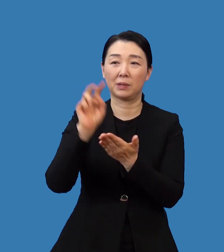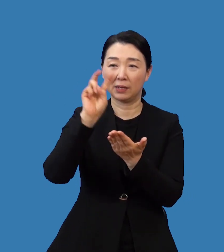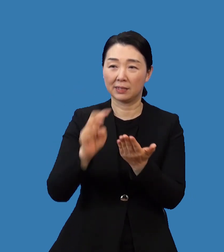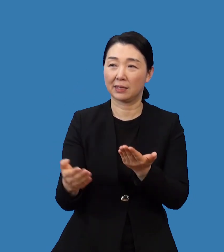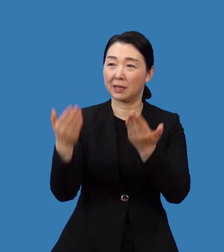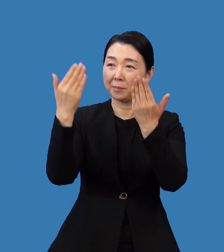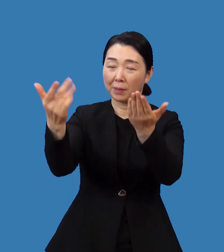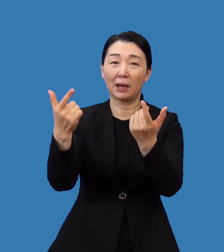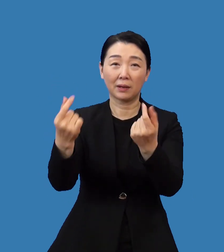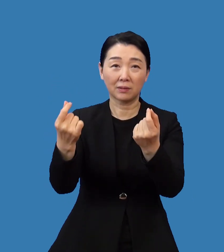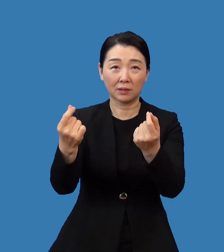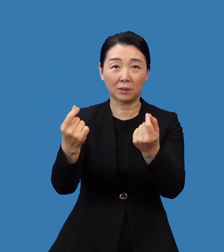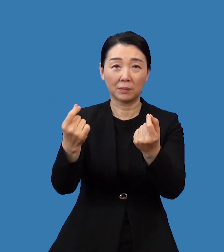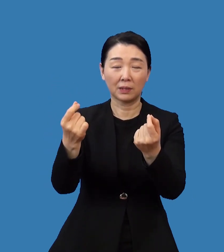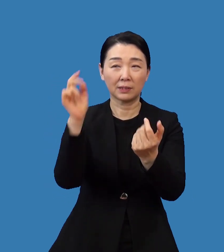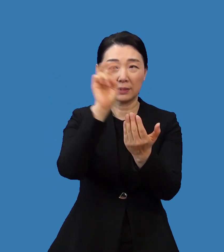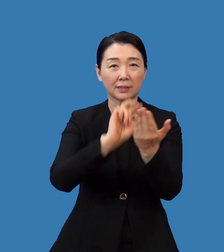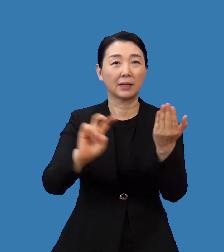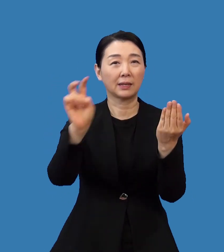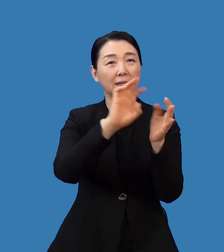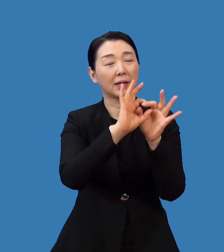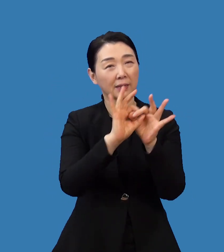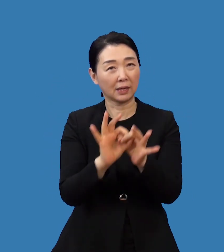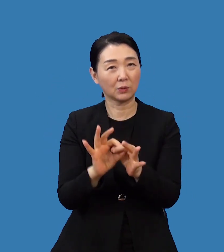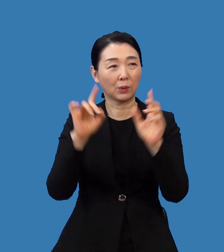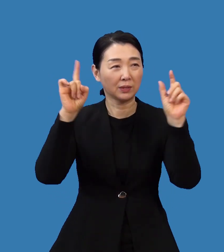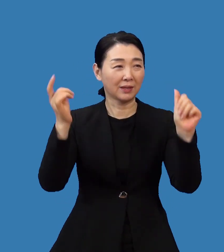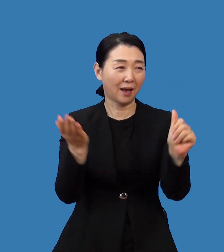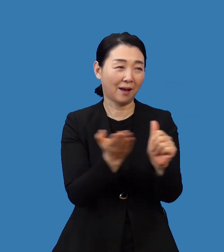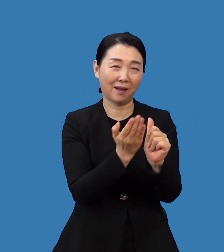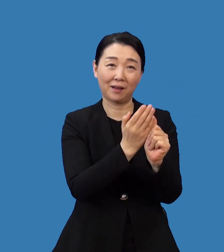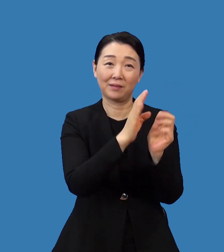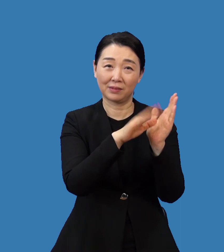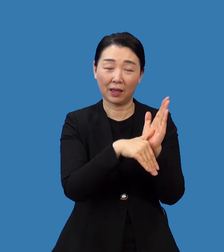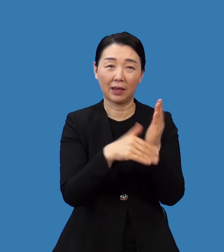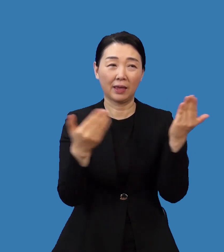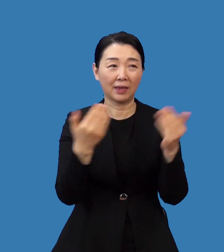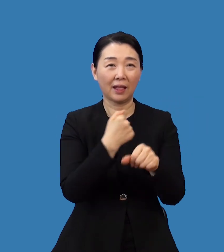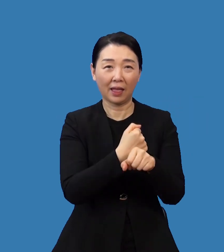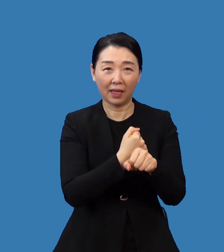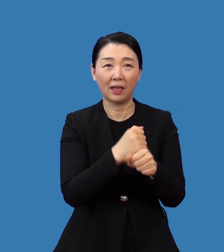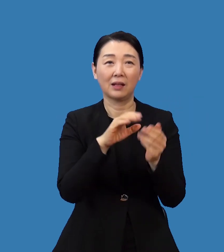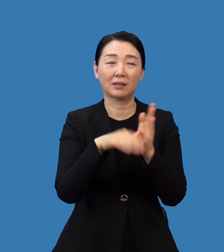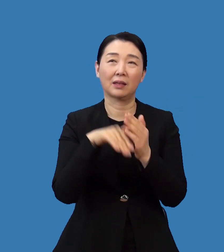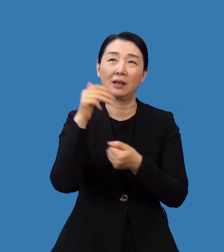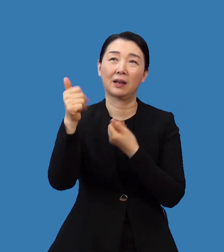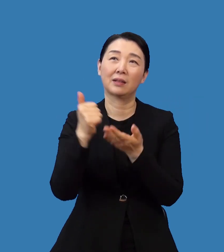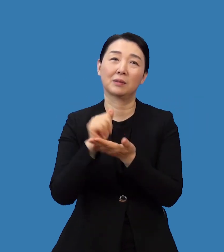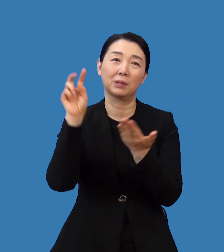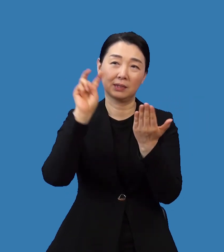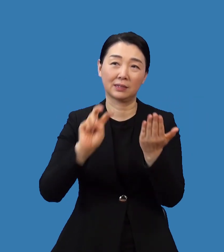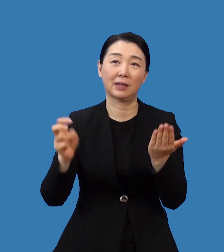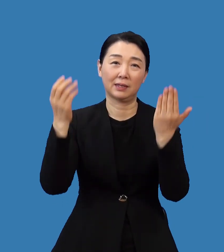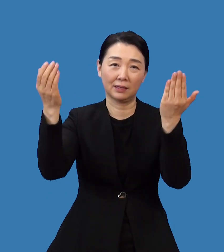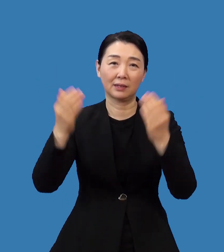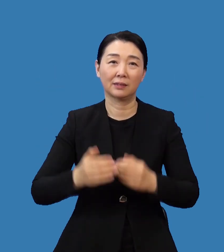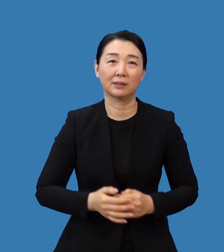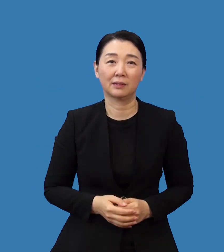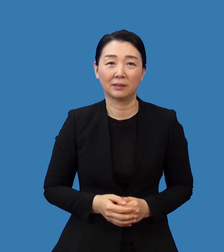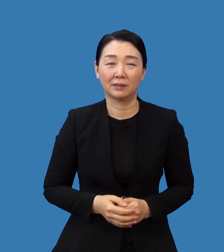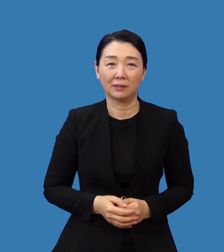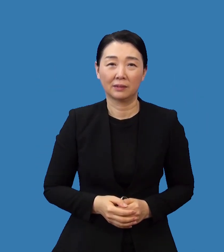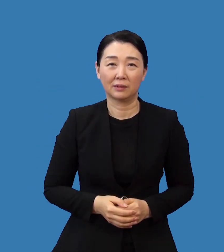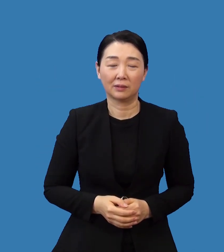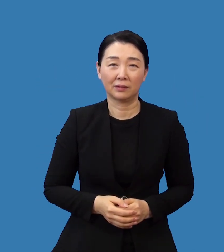그들은 그 찬양이 이어집니다. 양을 치면서도 일을 하면서도 하나님을 찬양합니다.